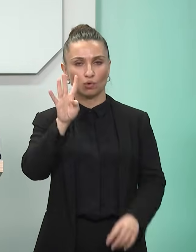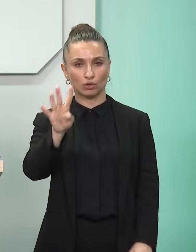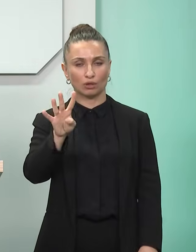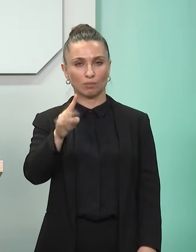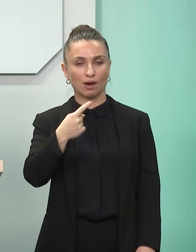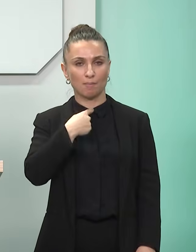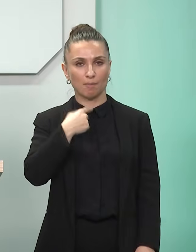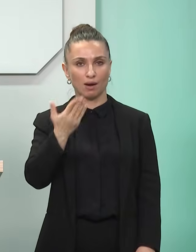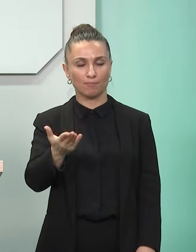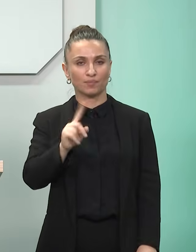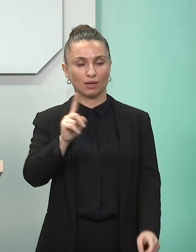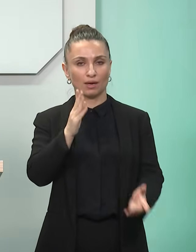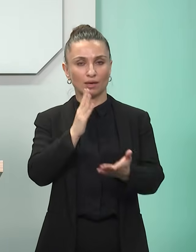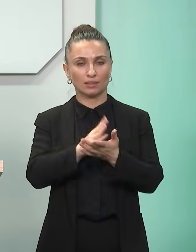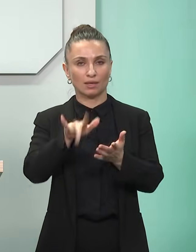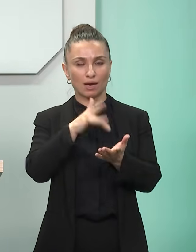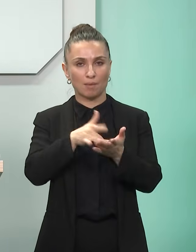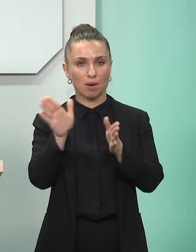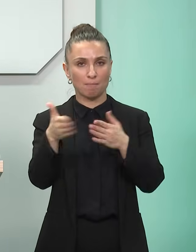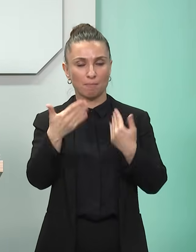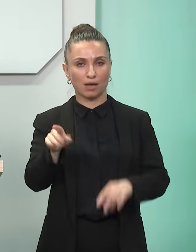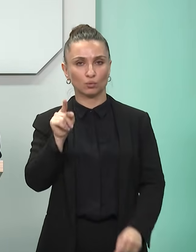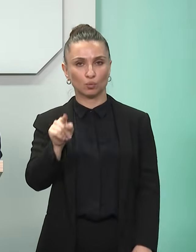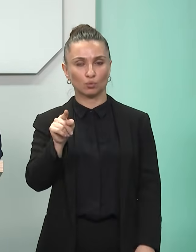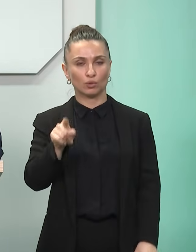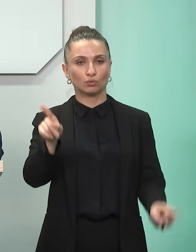13474 ხმით. რაც შეეხება ქალაქ ბათუმს, ამ